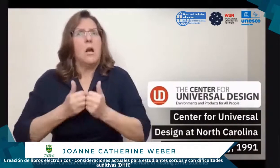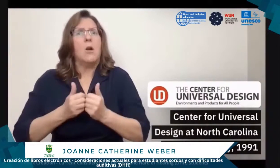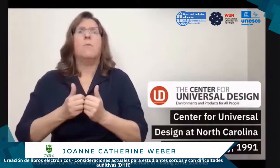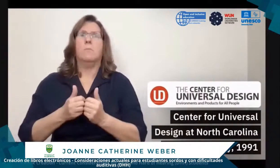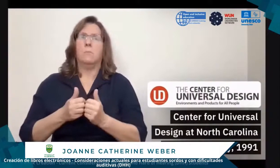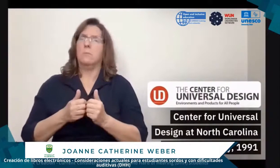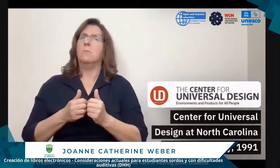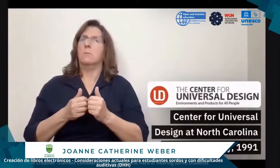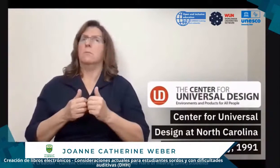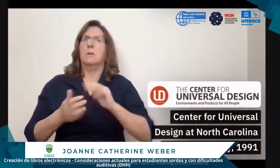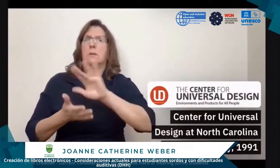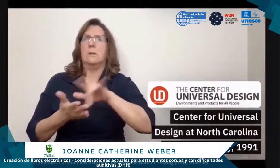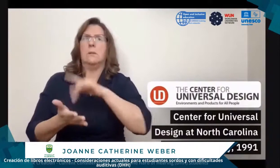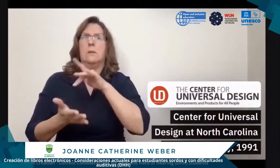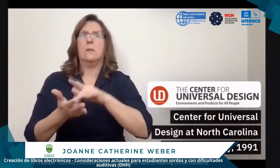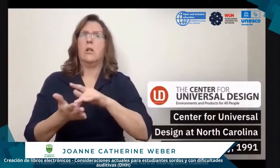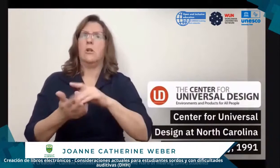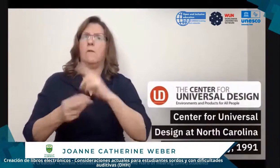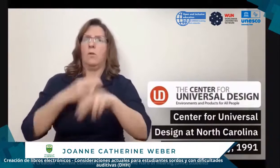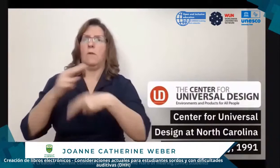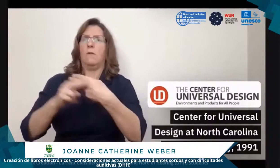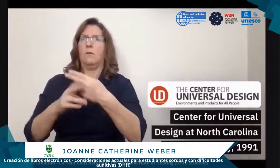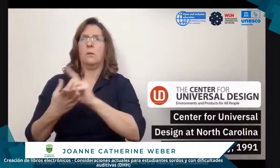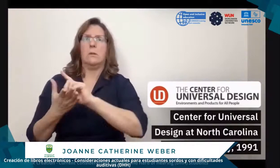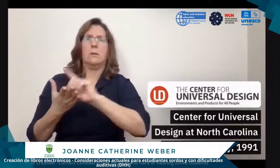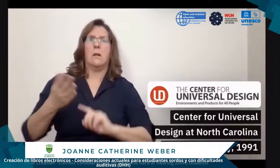La teoría del diseño universal se originó